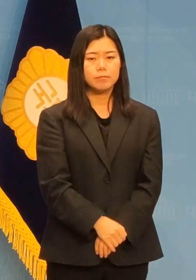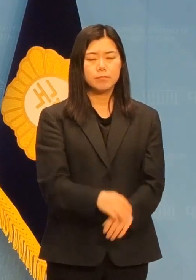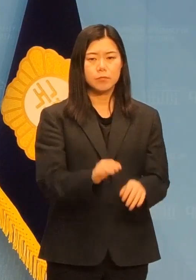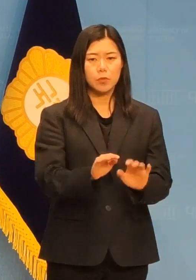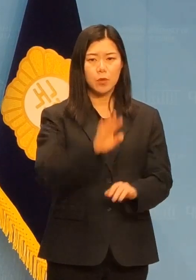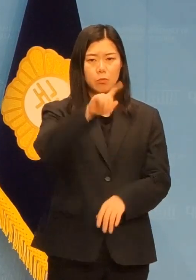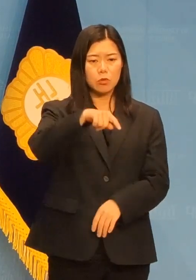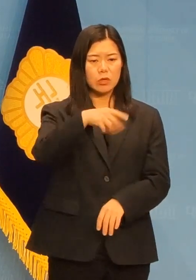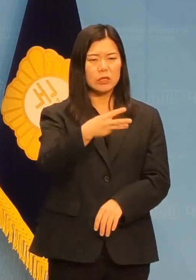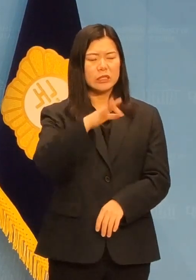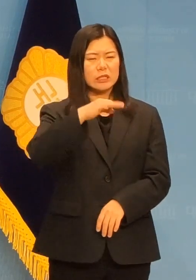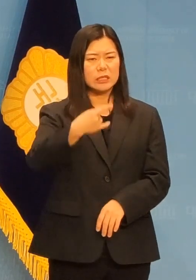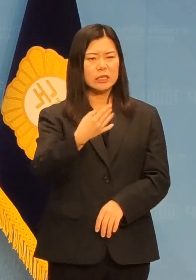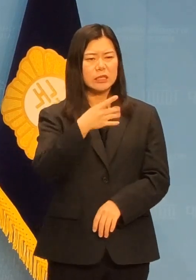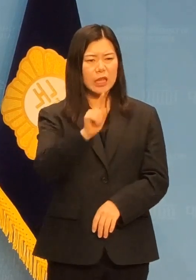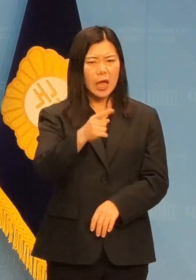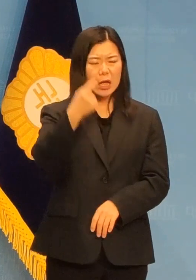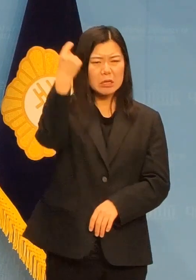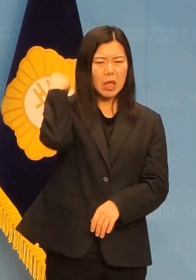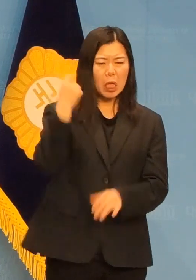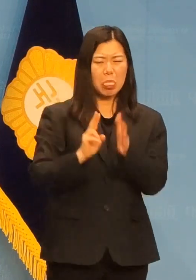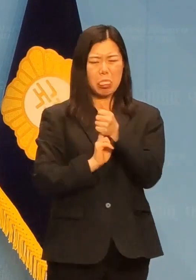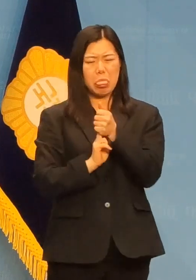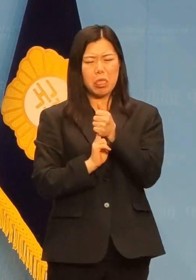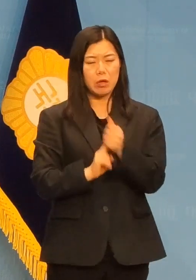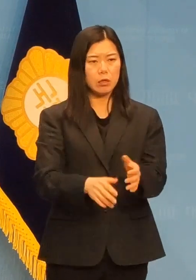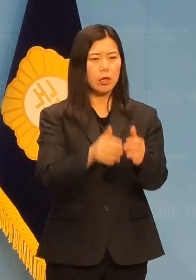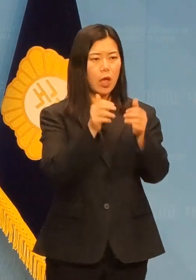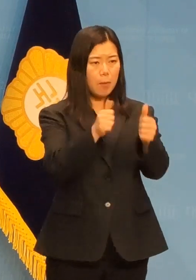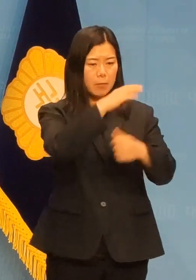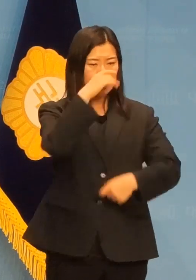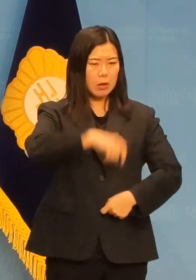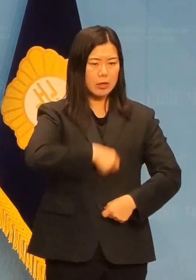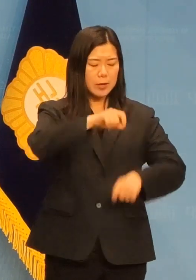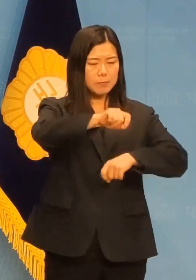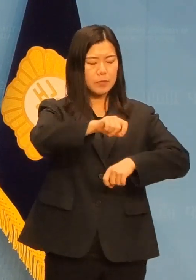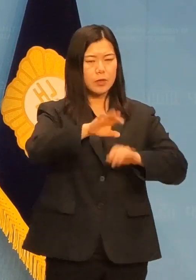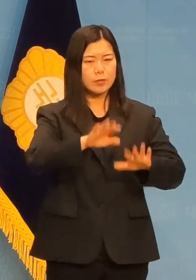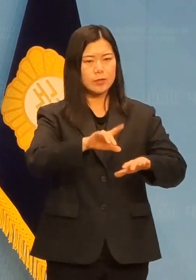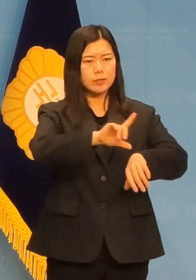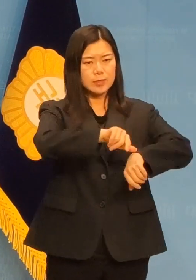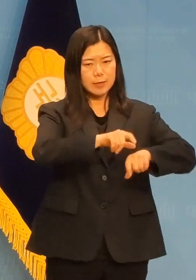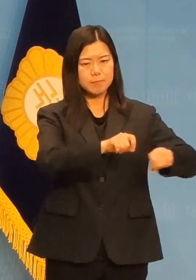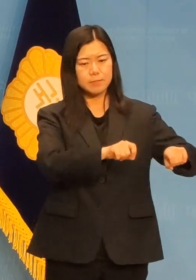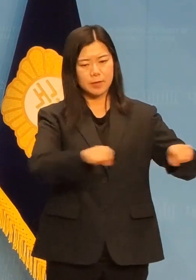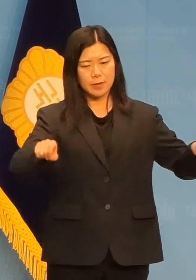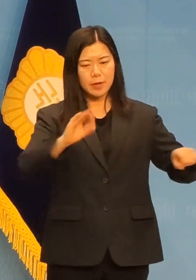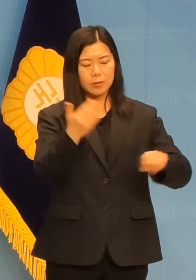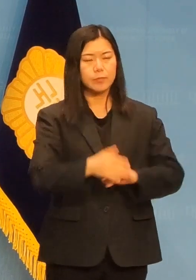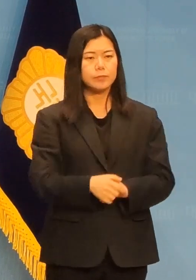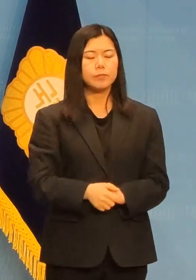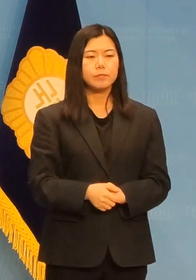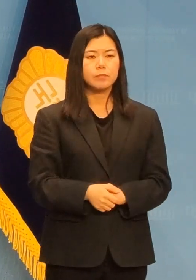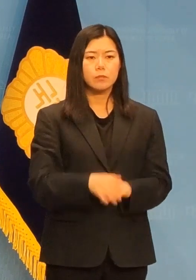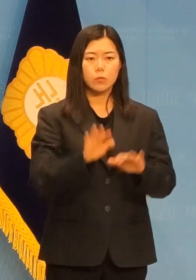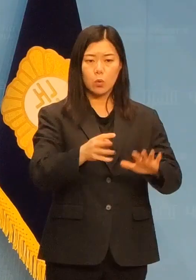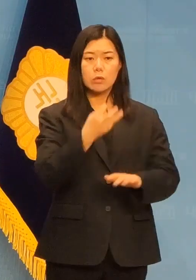뒤에 숨은 지연 전술, 사법정의의 시계는 멈추지 않습니다.